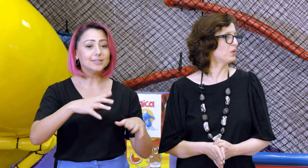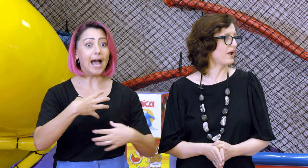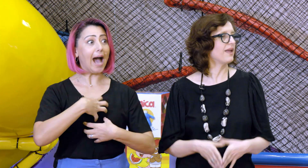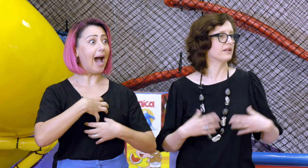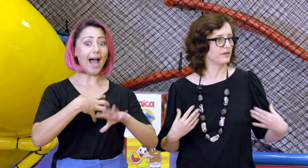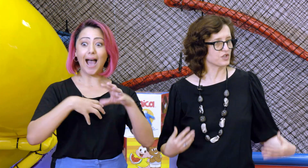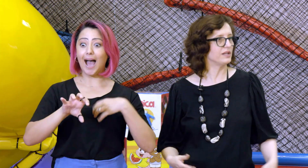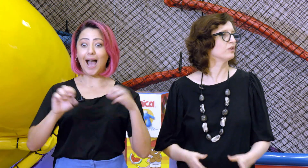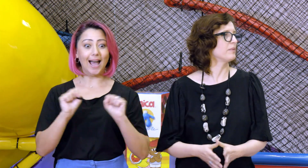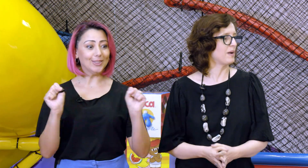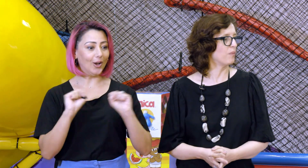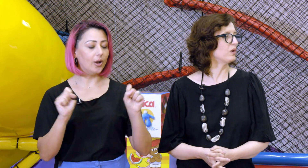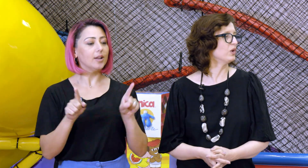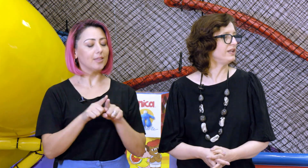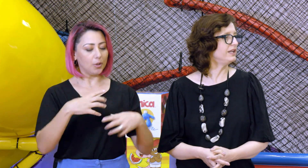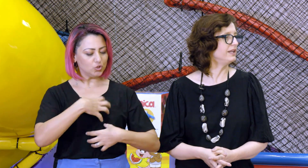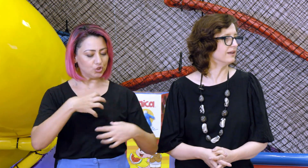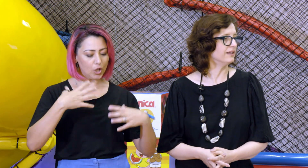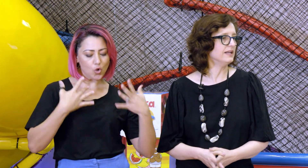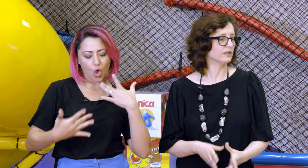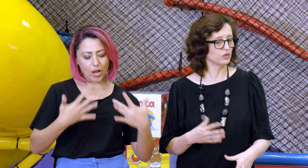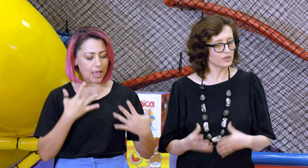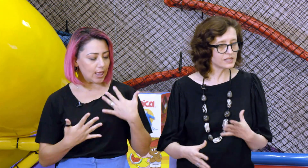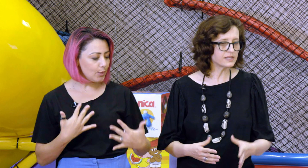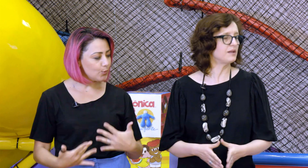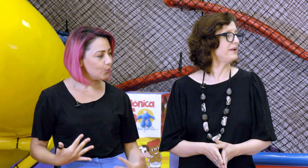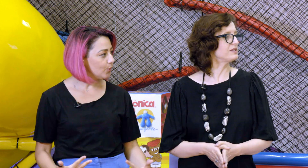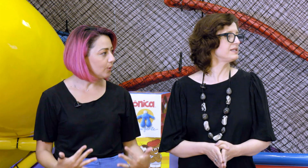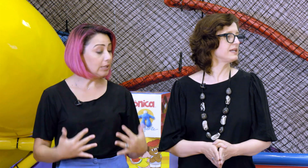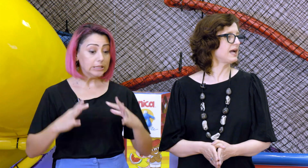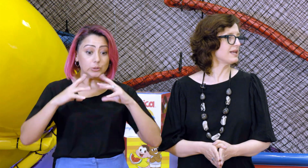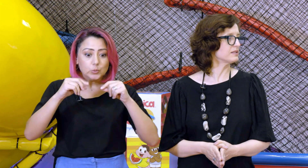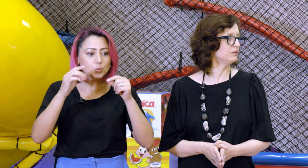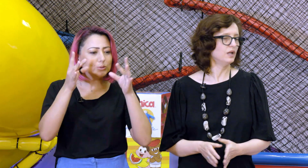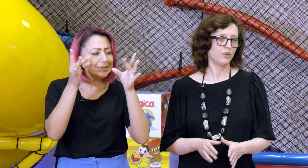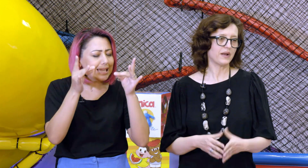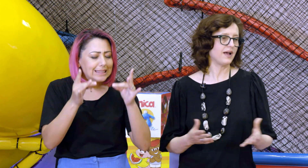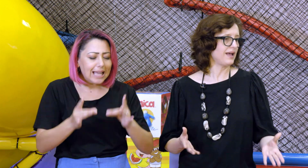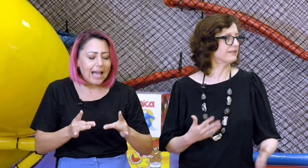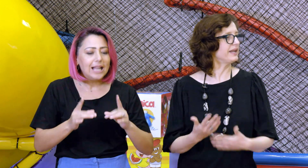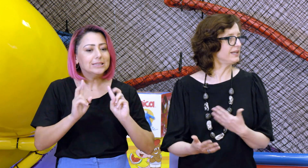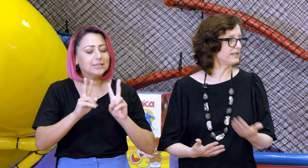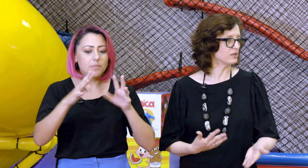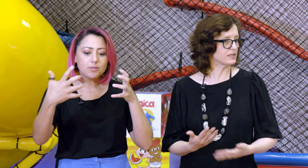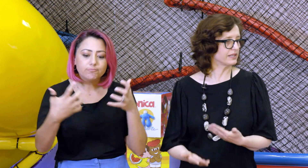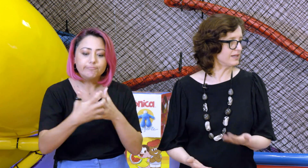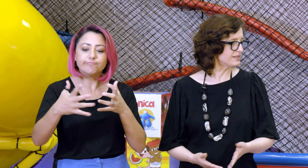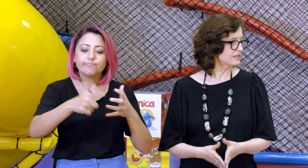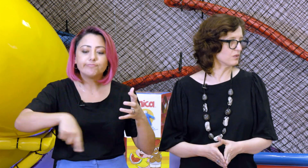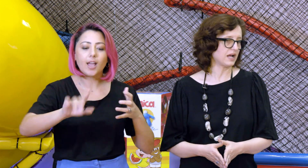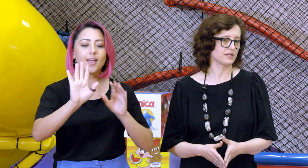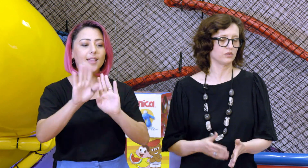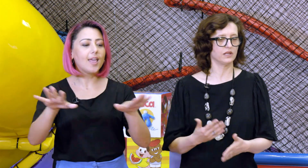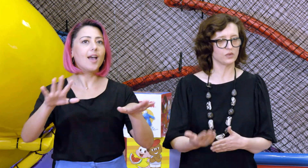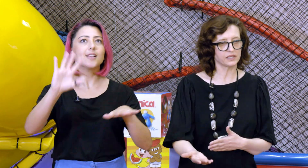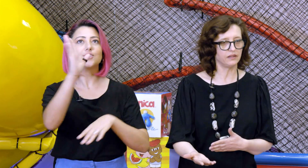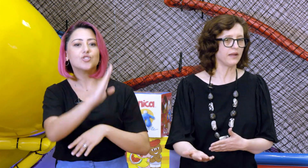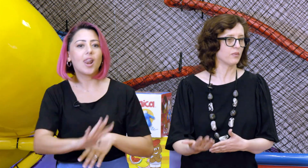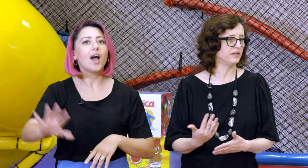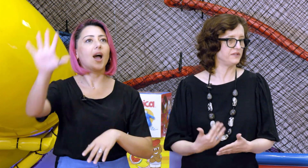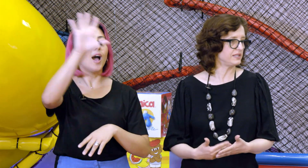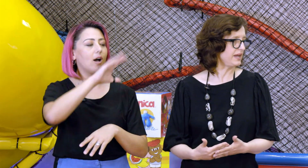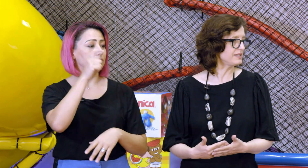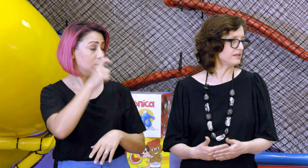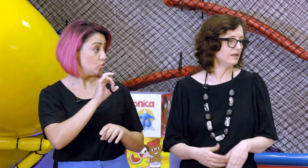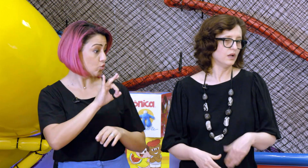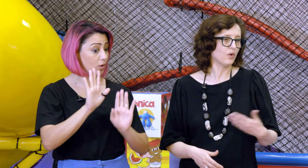identificam muito com ela, tem um jeito também, uma roupa colorida. Então, todos esses elementos, eles se casam para atrair a atenção das crianças, no caso, tanto as que têm